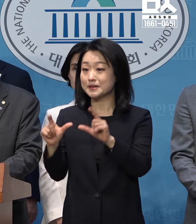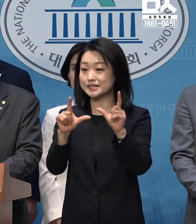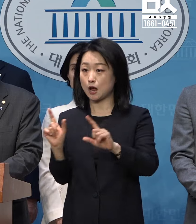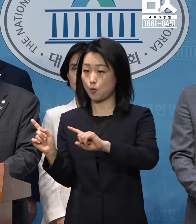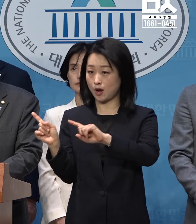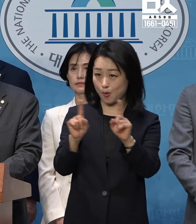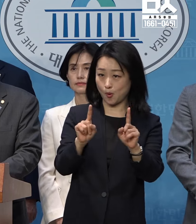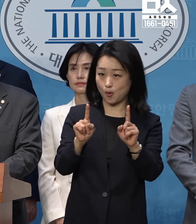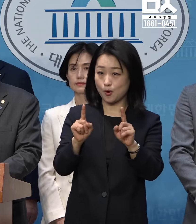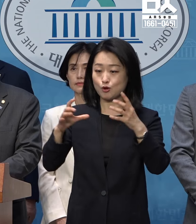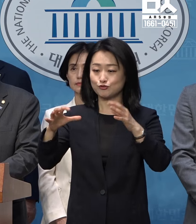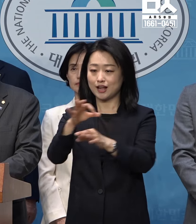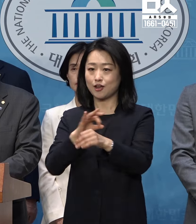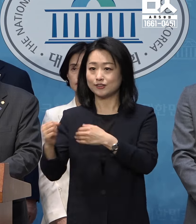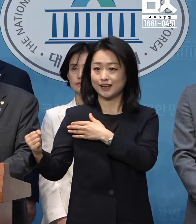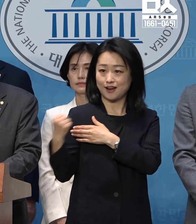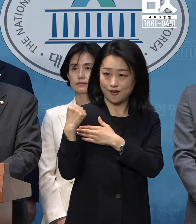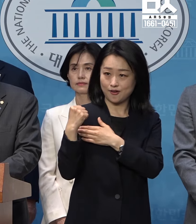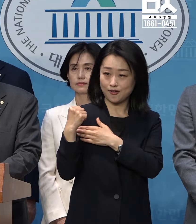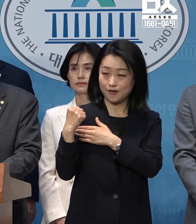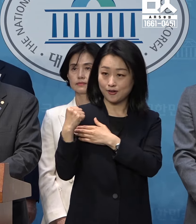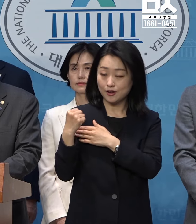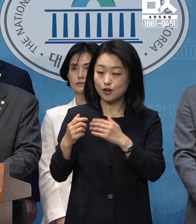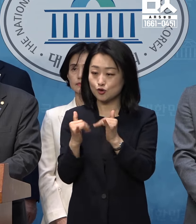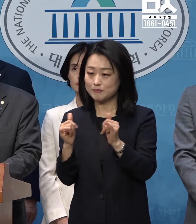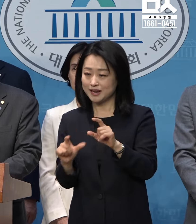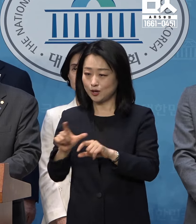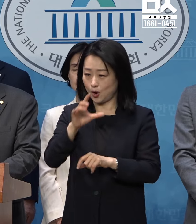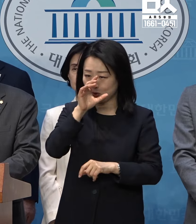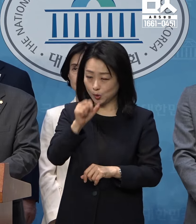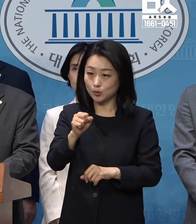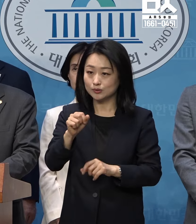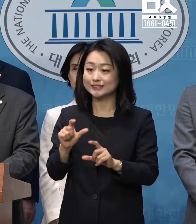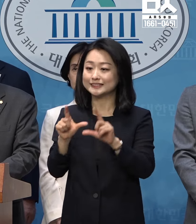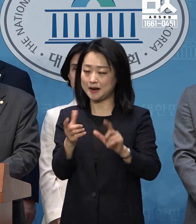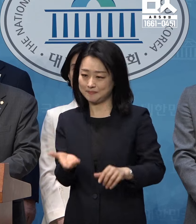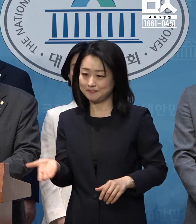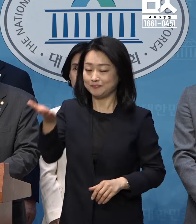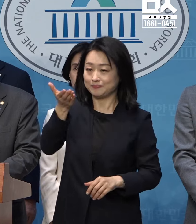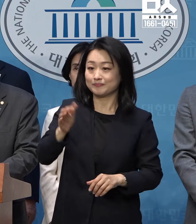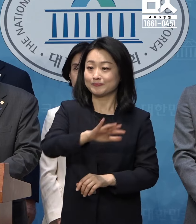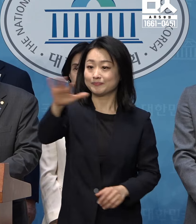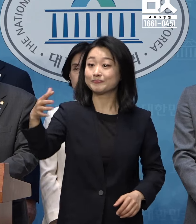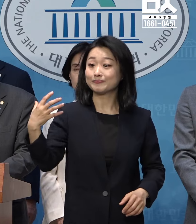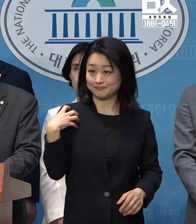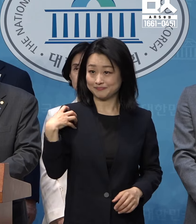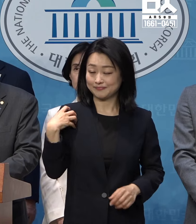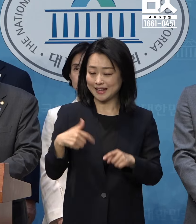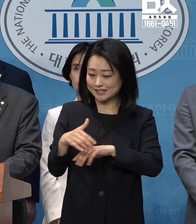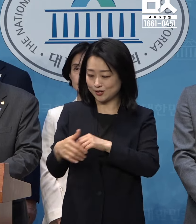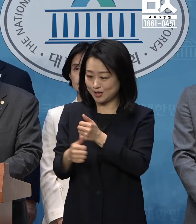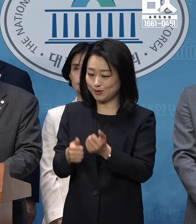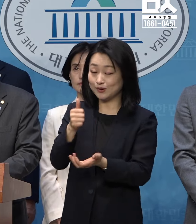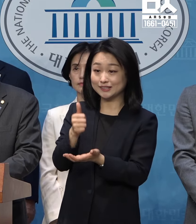민생회복과 국가 경쟁력 강화, 국민의 더 나은 삶을 책임지겠습니다. 정책위